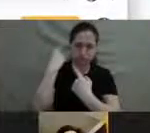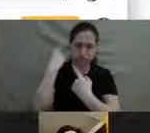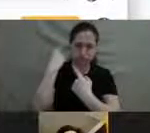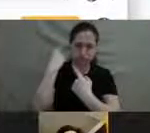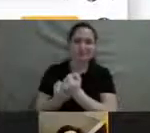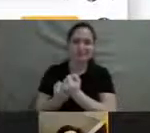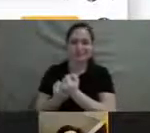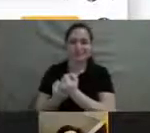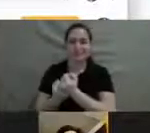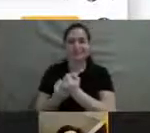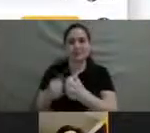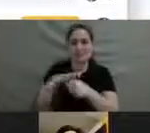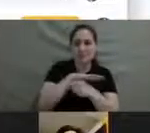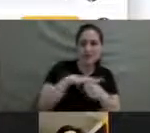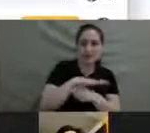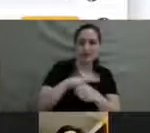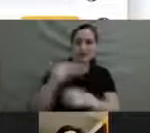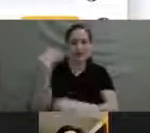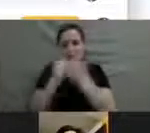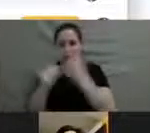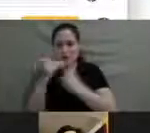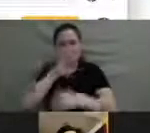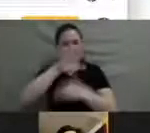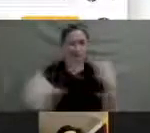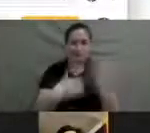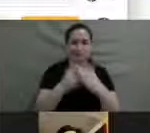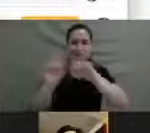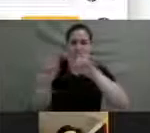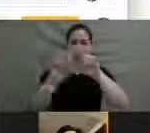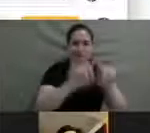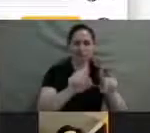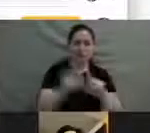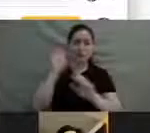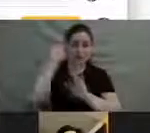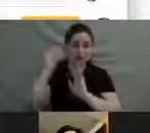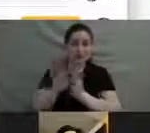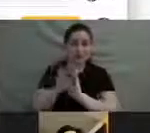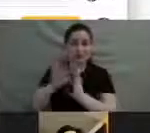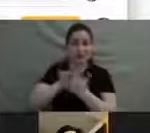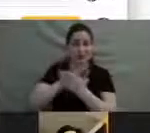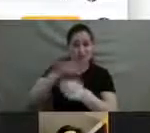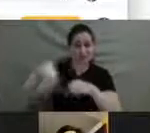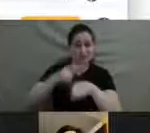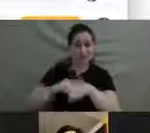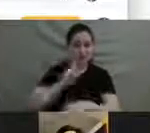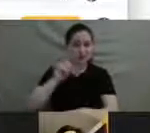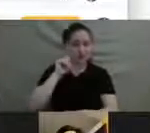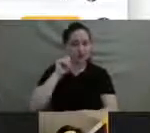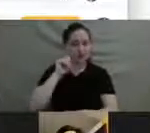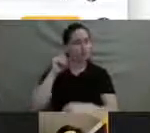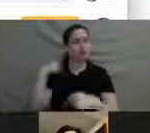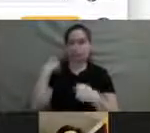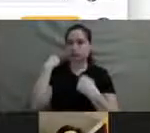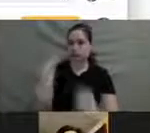con local, con alimentos, con todo lo que queramos. Todo el tiempo la Escuela Nacional para Sordos ha estado pendiente.